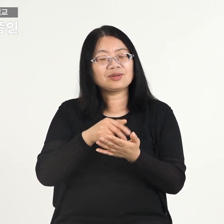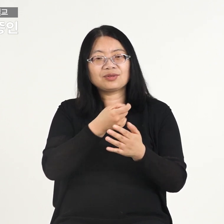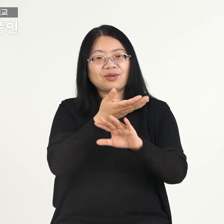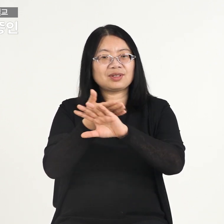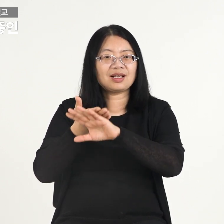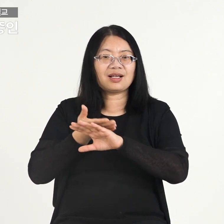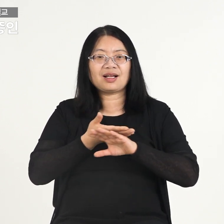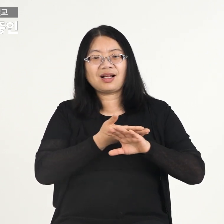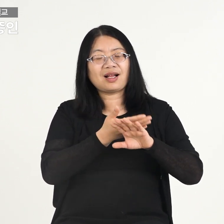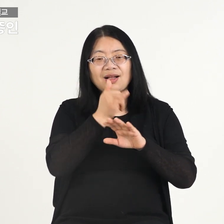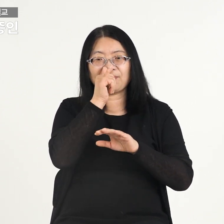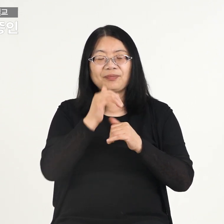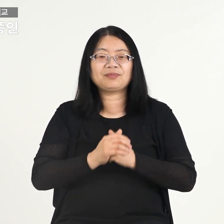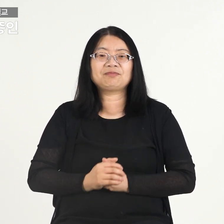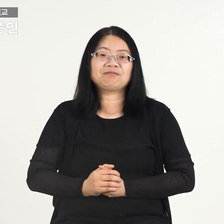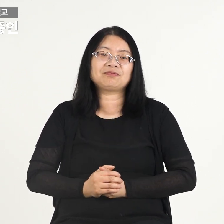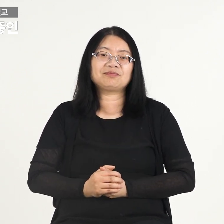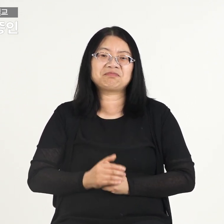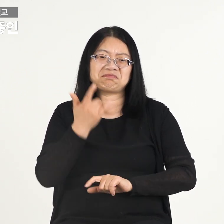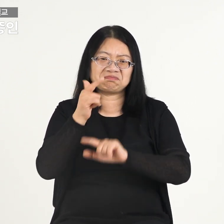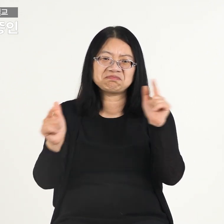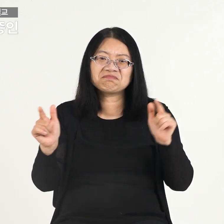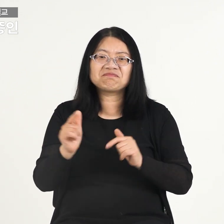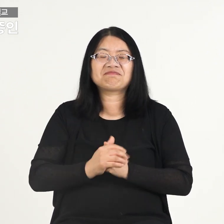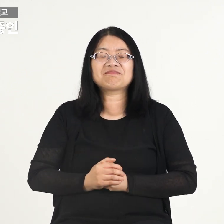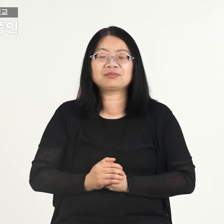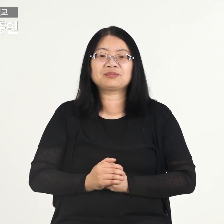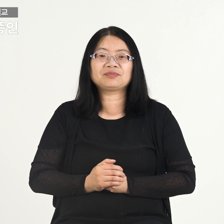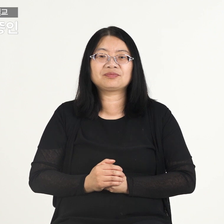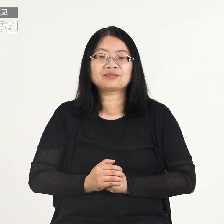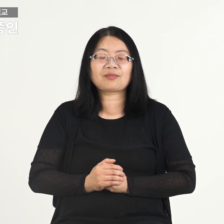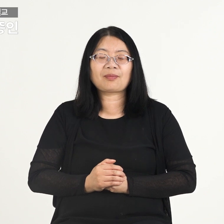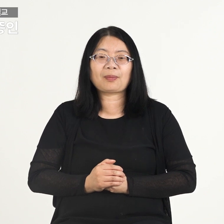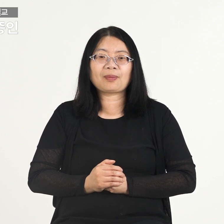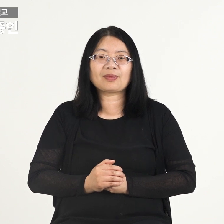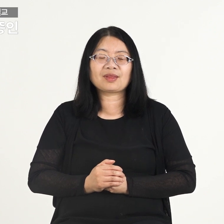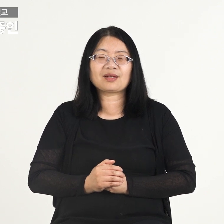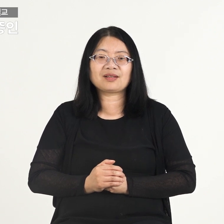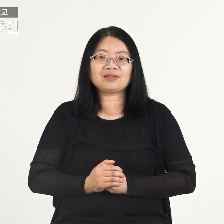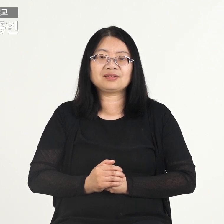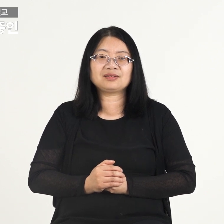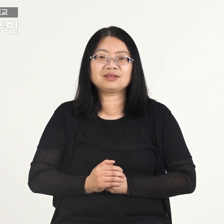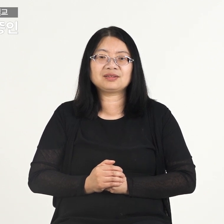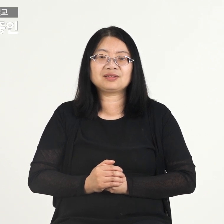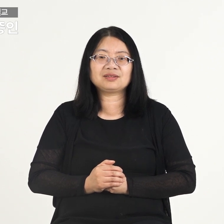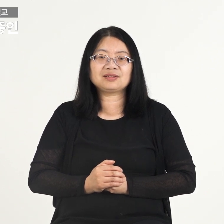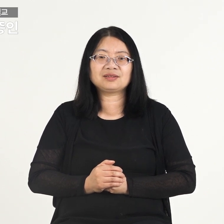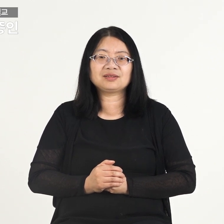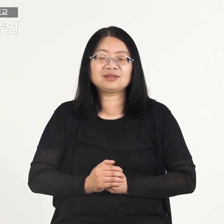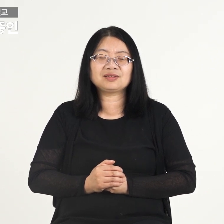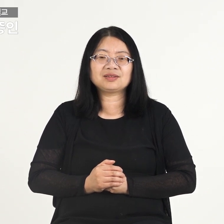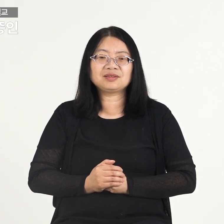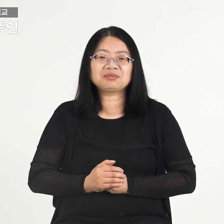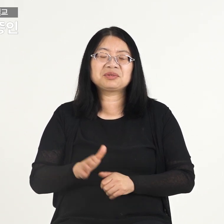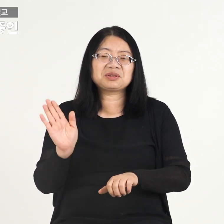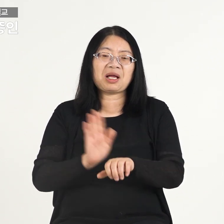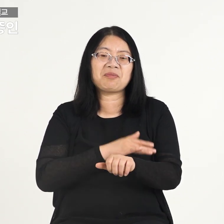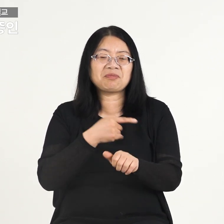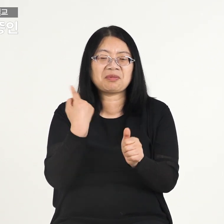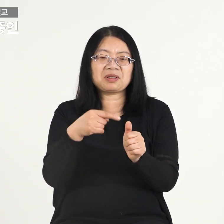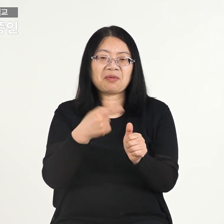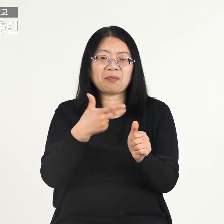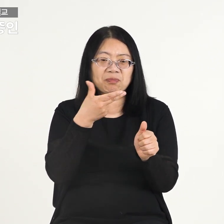설왕설래 분분했어요. 이제 잘못된 가르침에 빠진